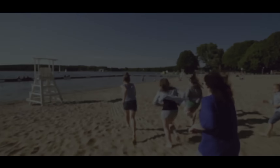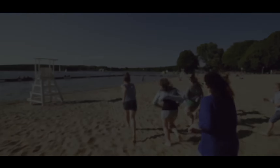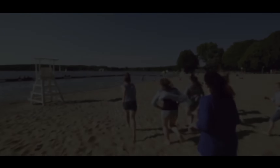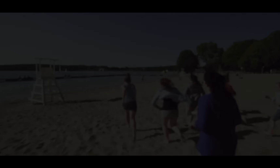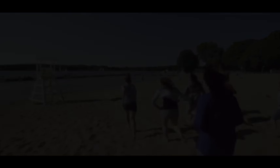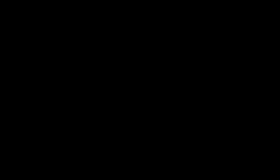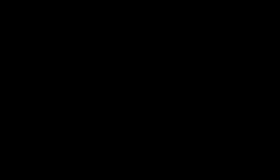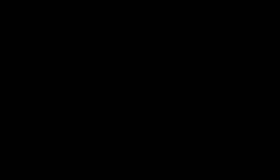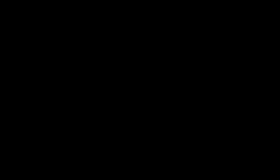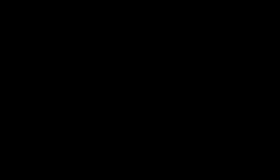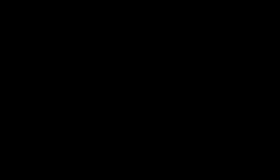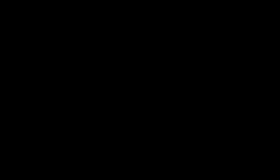Dzięki za